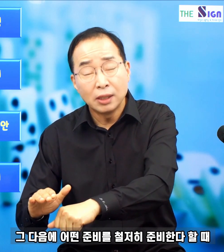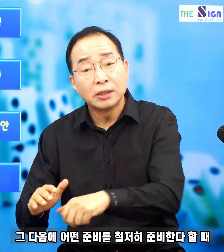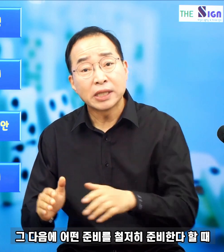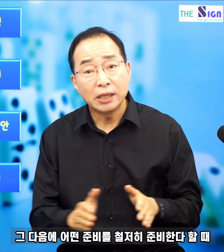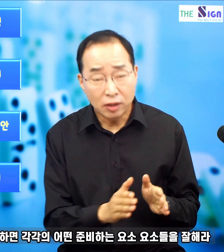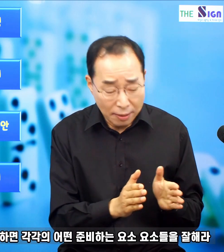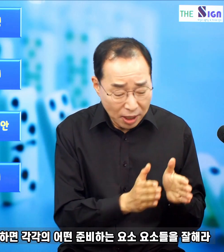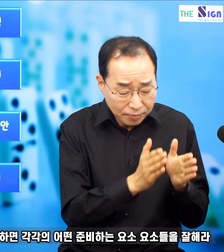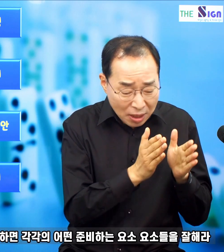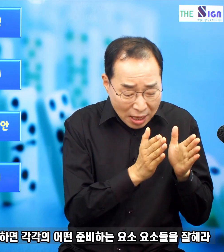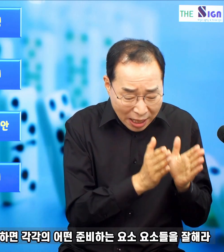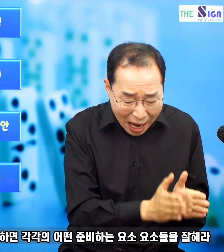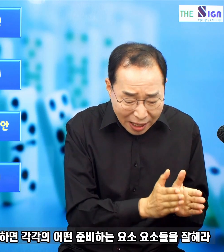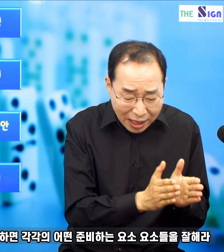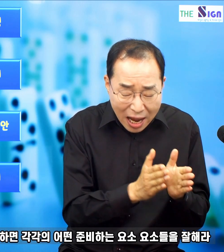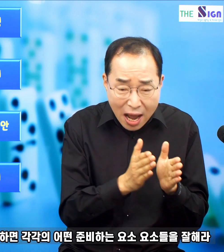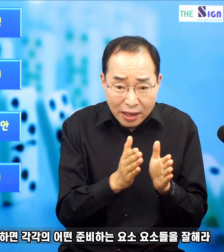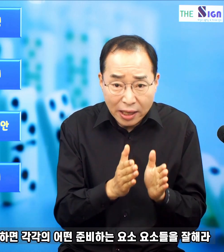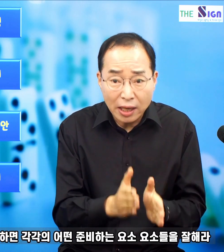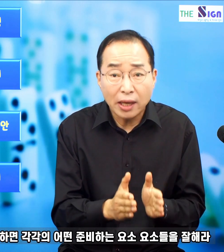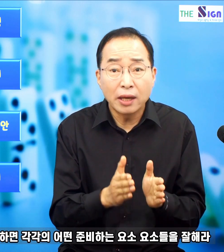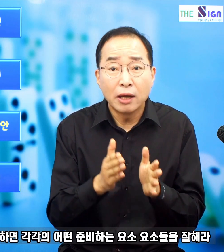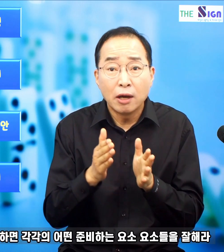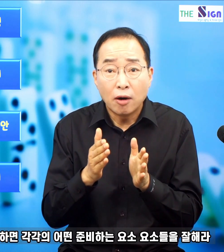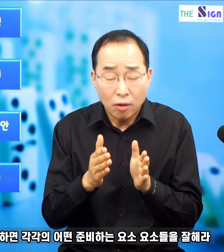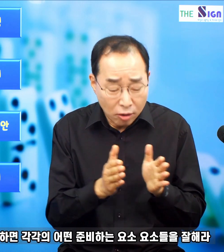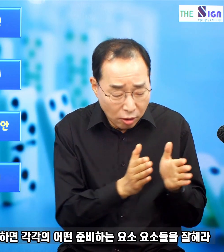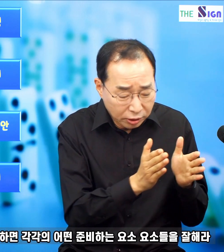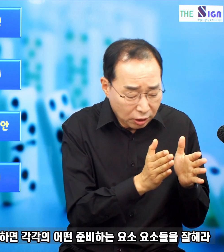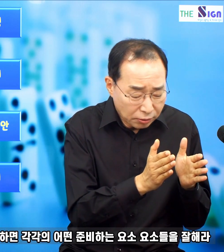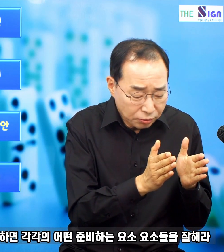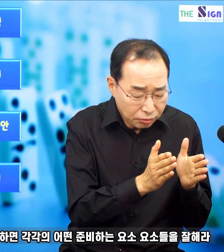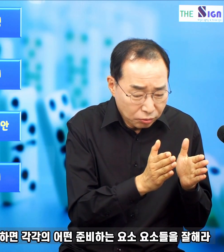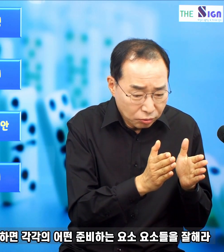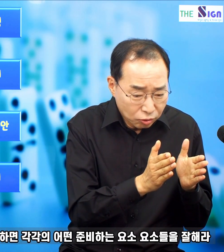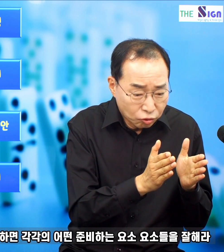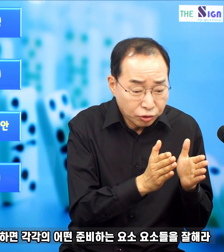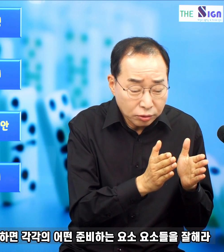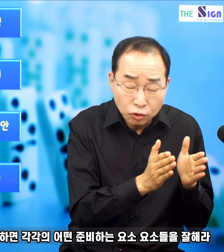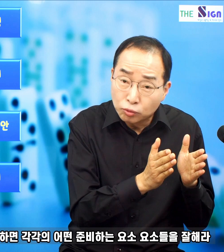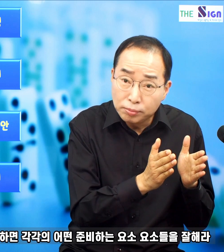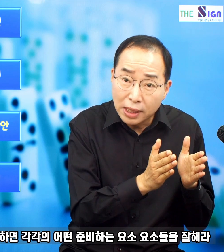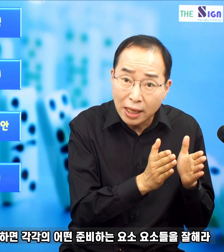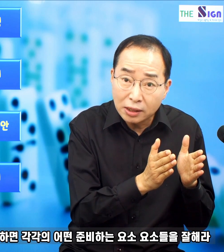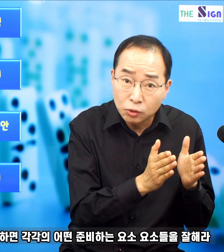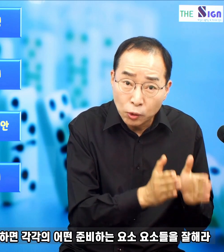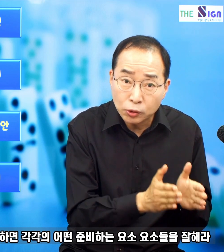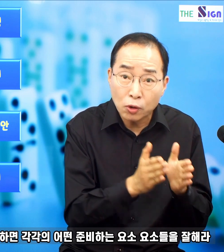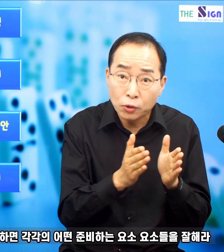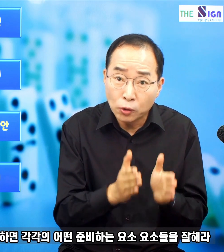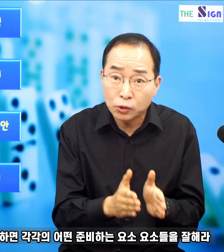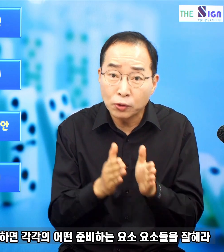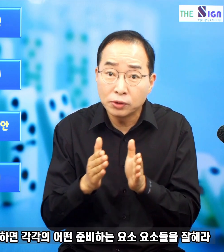자, 이렇게 하면 각각의 어떤 준비하는